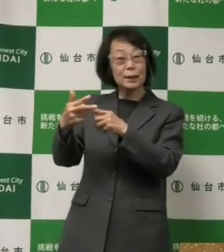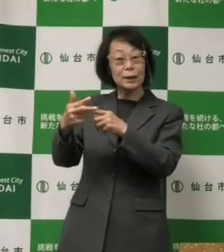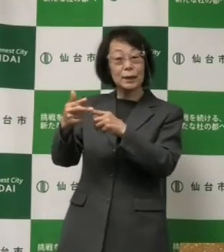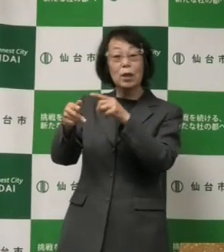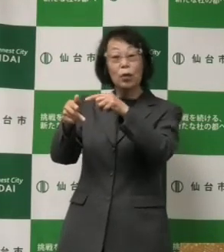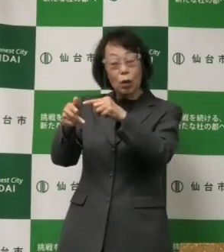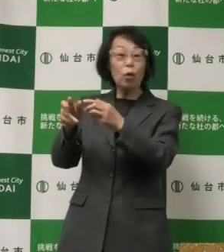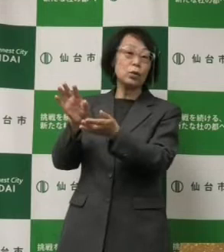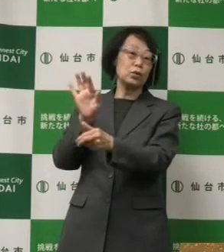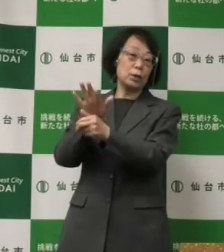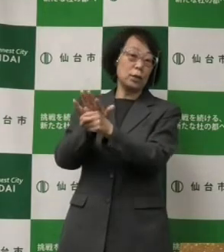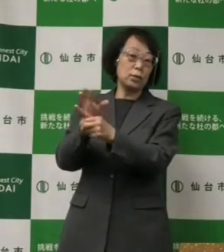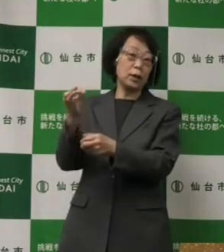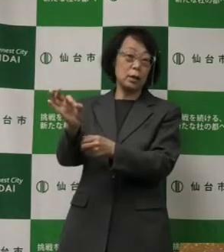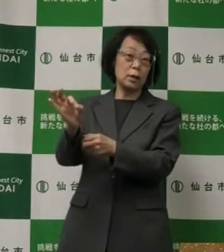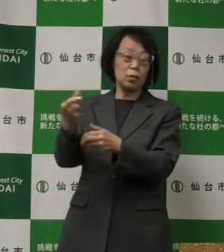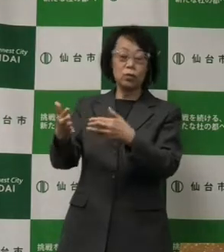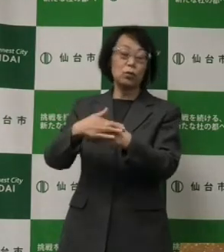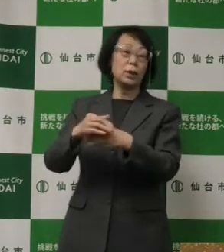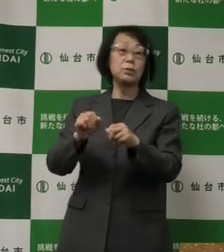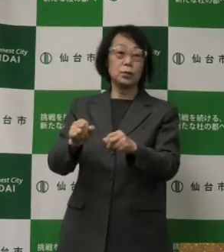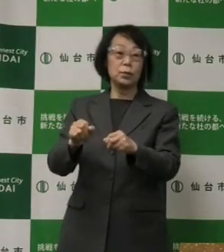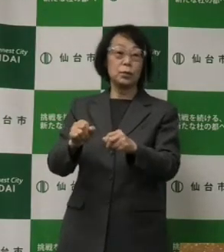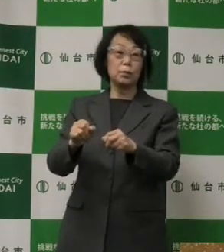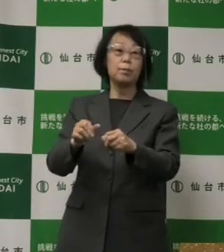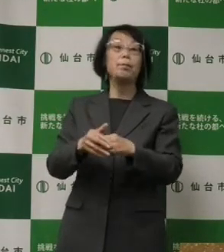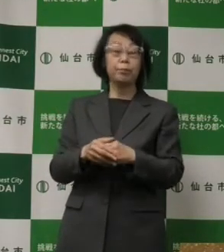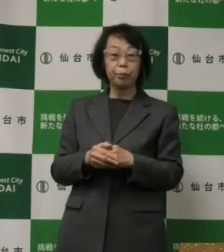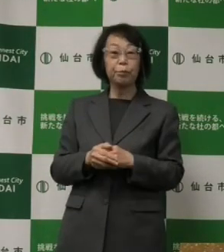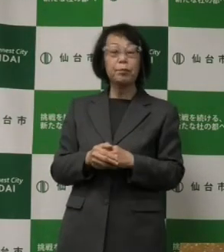を助成する経費、これを追加いたしております。